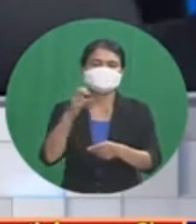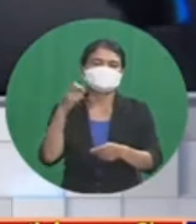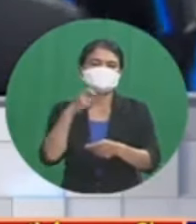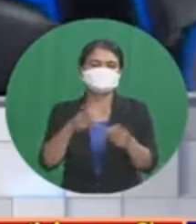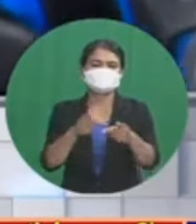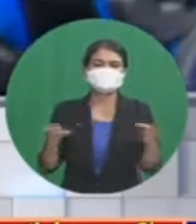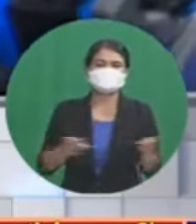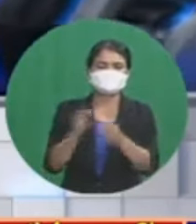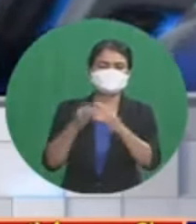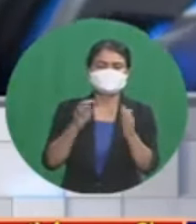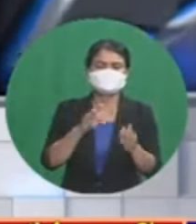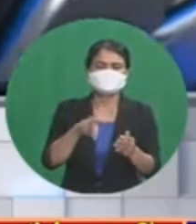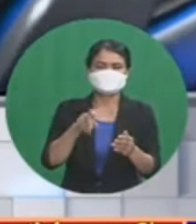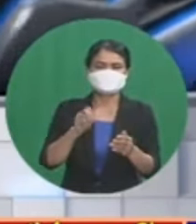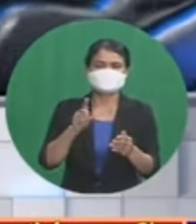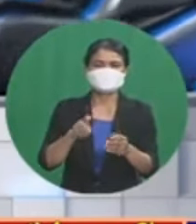នៅទីក្រុងសង់ផូលនៃរដ្ឋមីសូតាសហរដ្ឋអាមេរិក